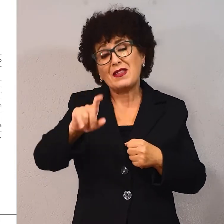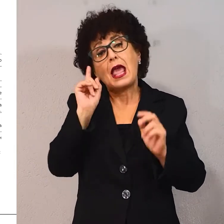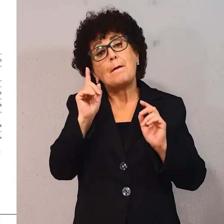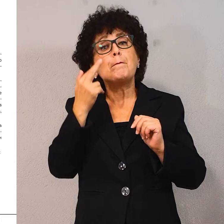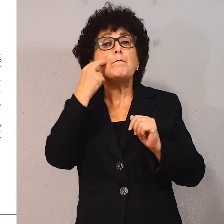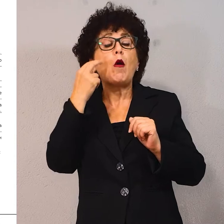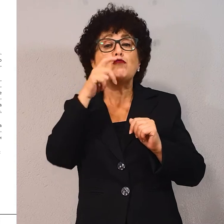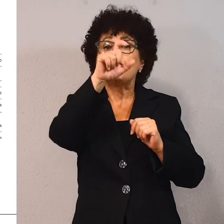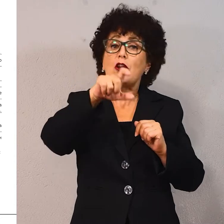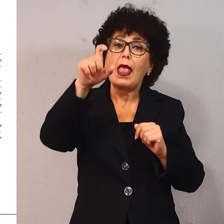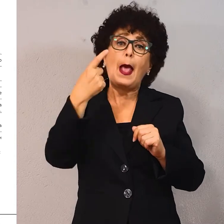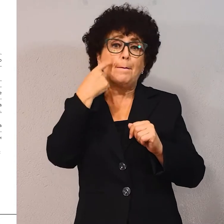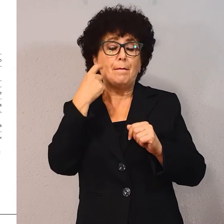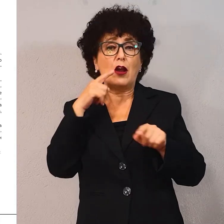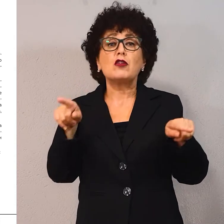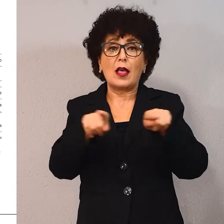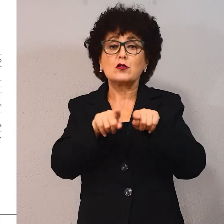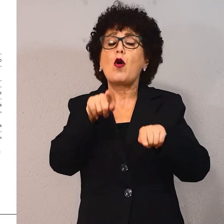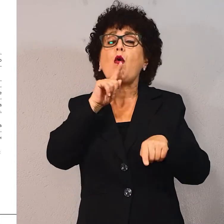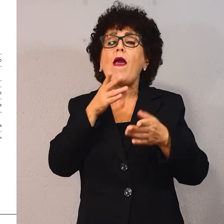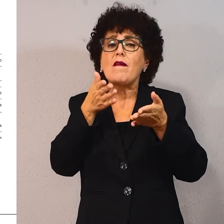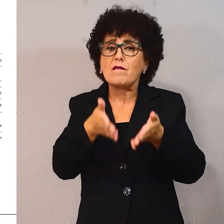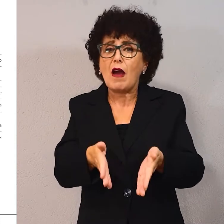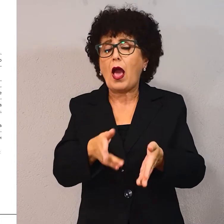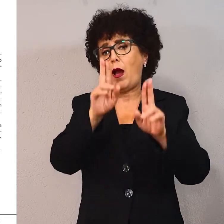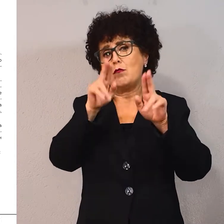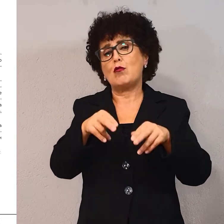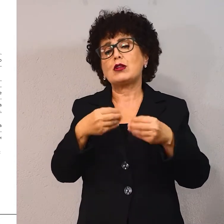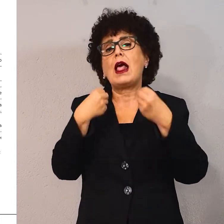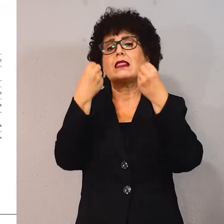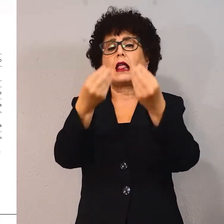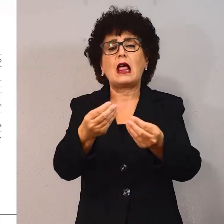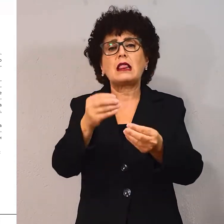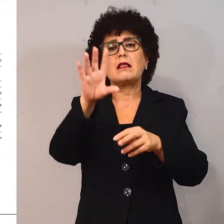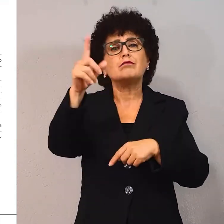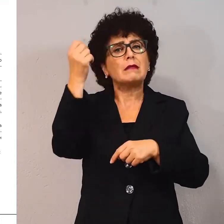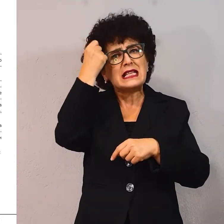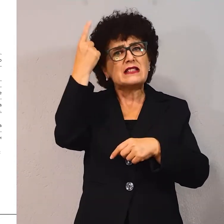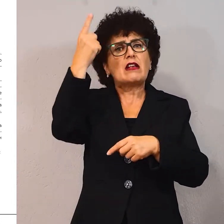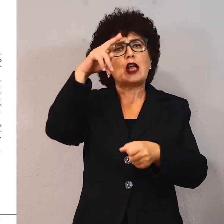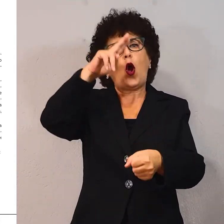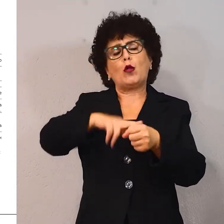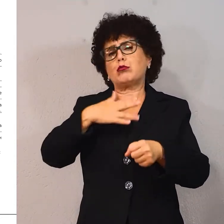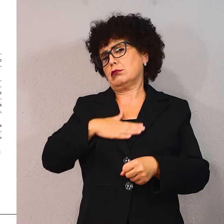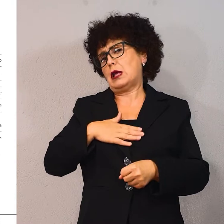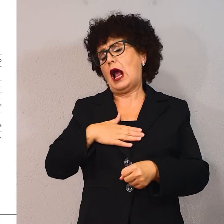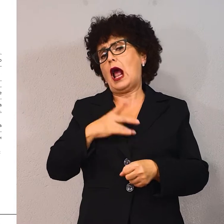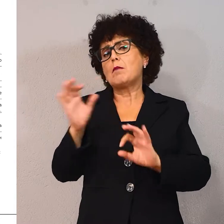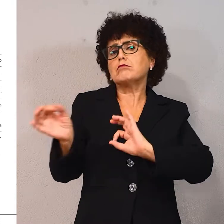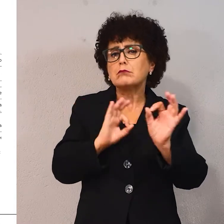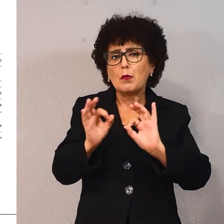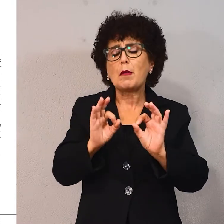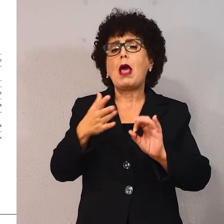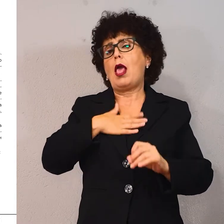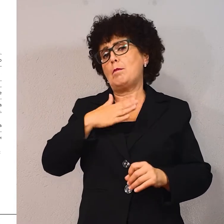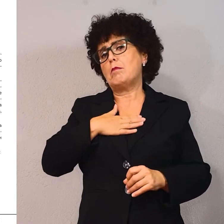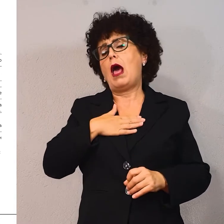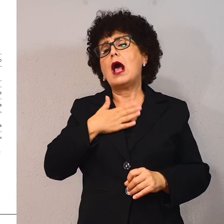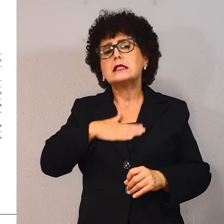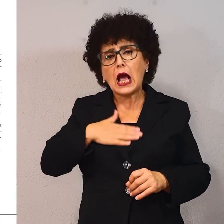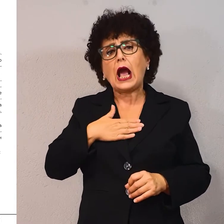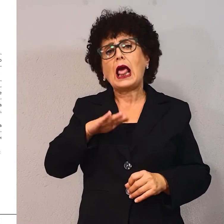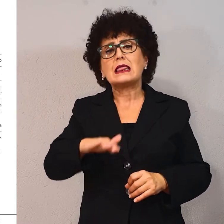на момчињата и мажите, кои на овој начин можат да донесат свесна одлука за тоа дали се подготвени да имаат